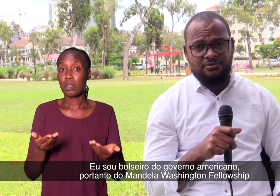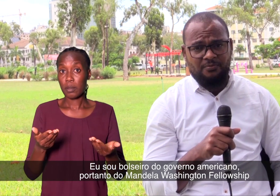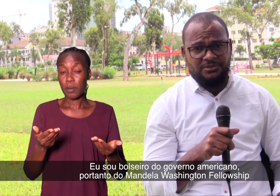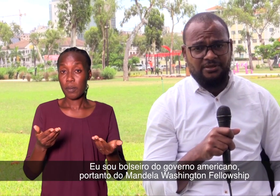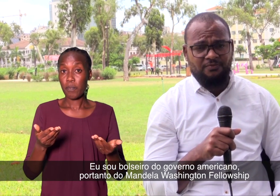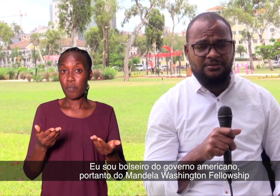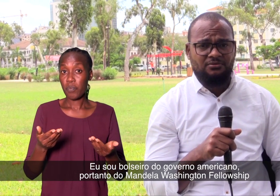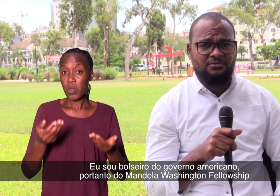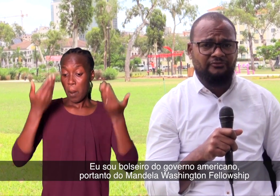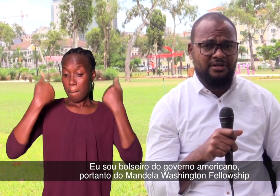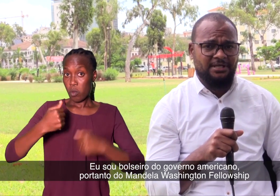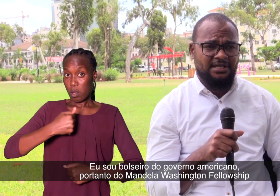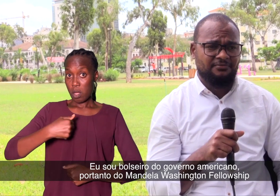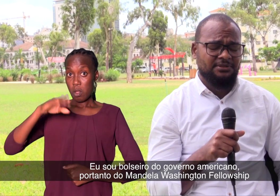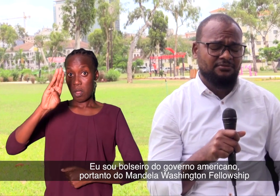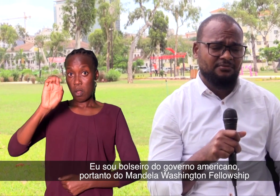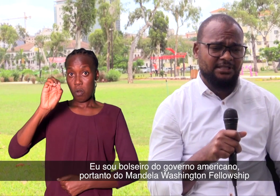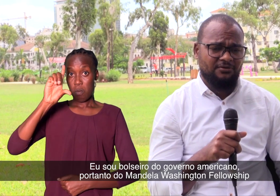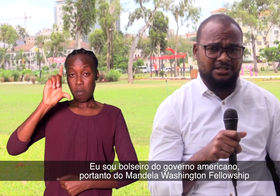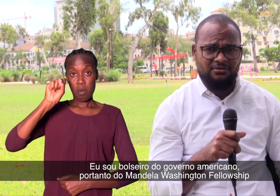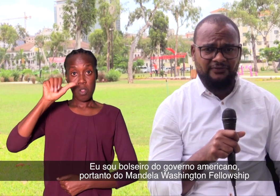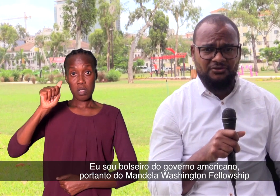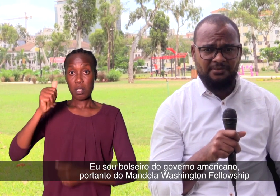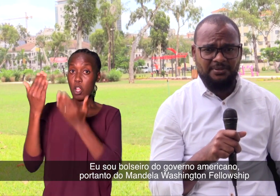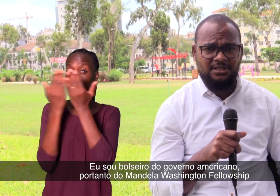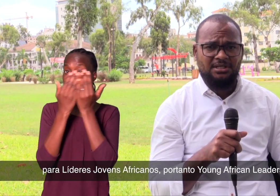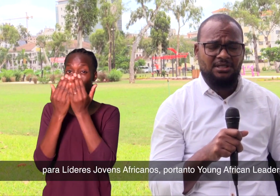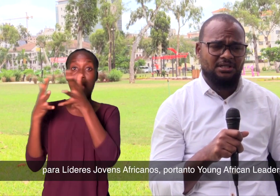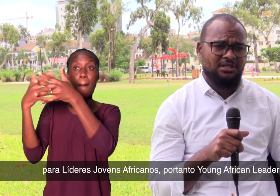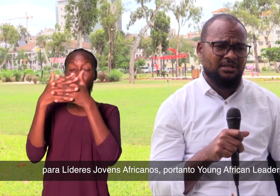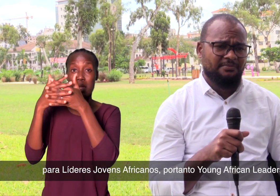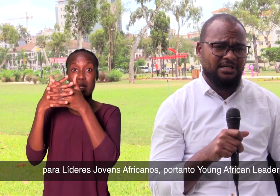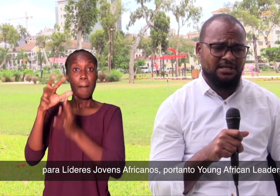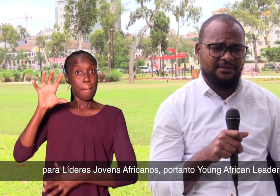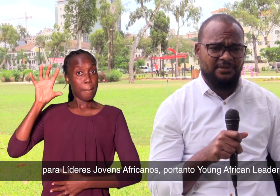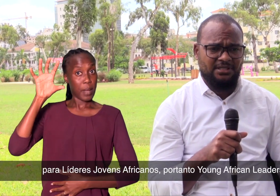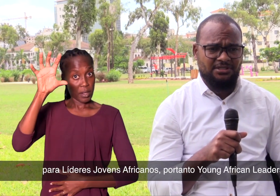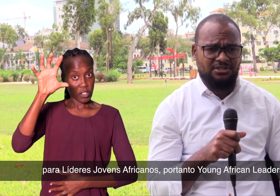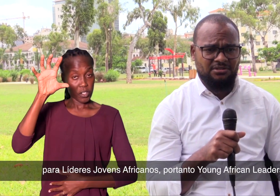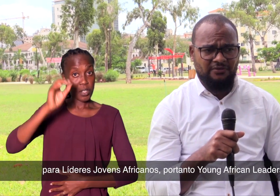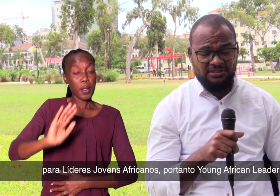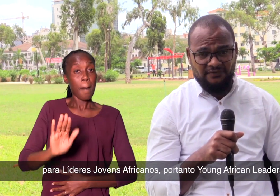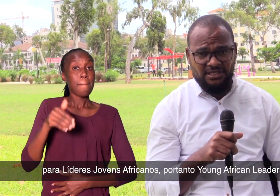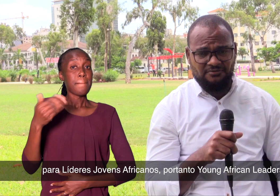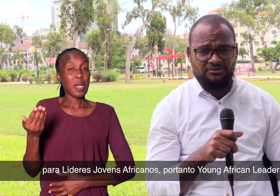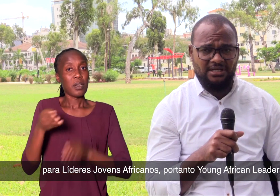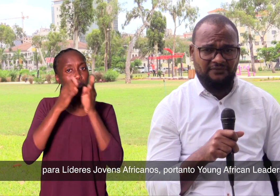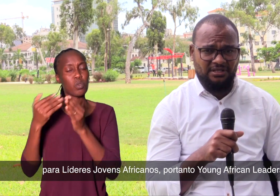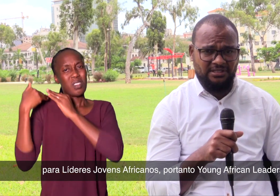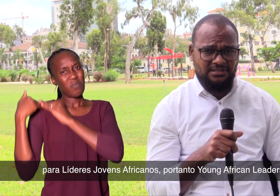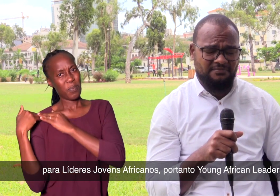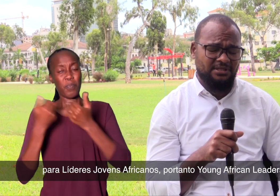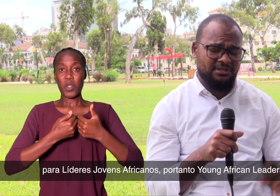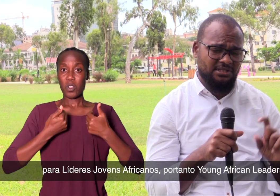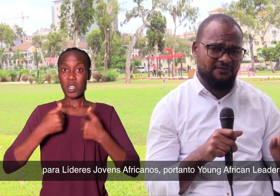eu sou bolseiro, portanto, do governo americano, portanto, do Mandela Washington Fellowship, para líderes jovens africanos, portanto, Young